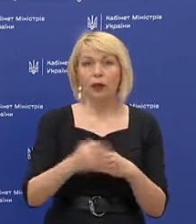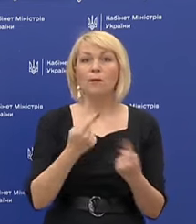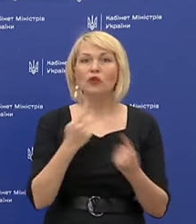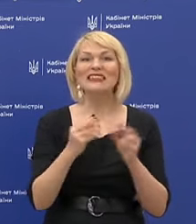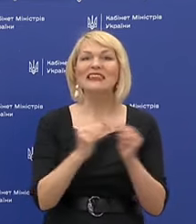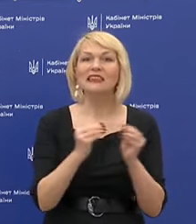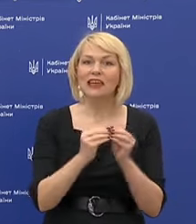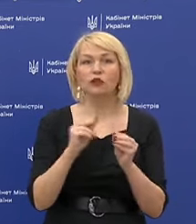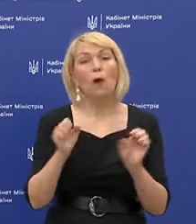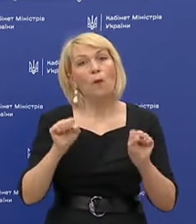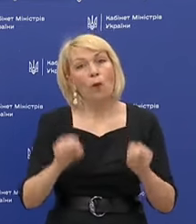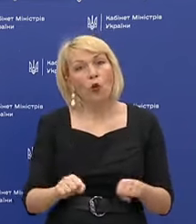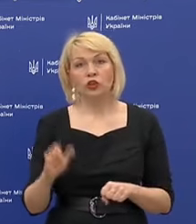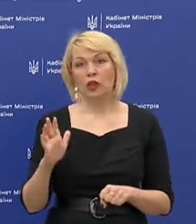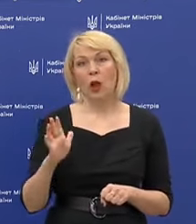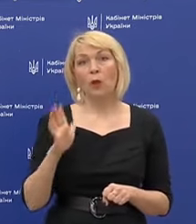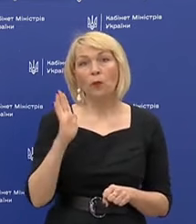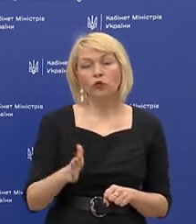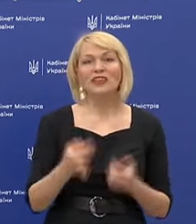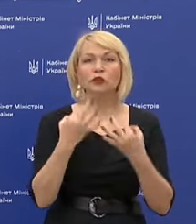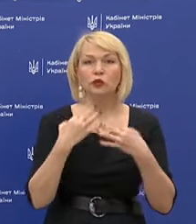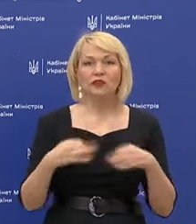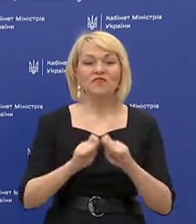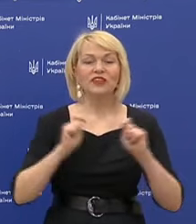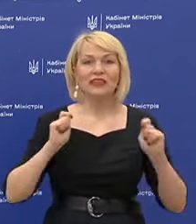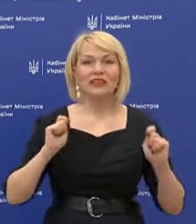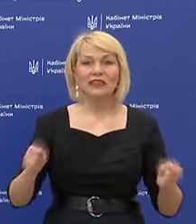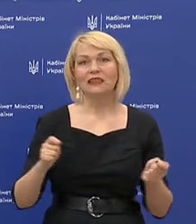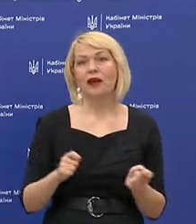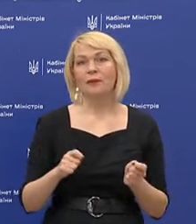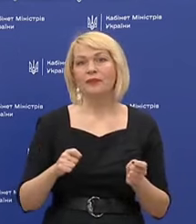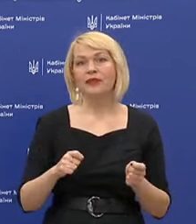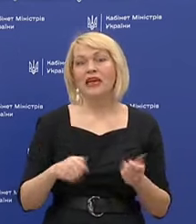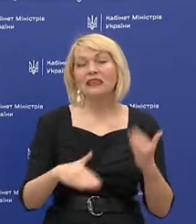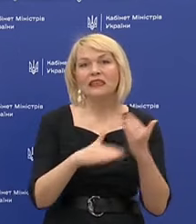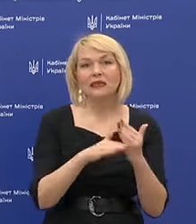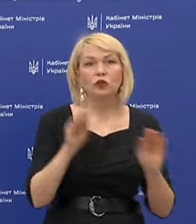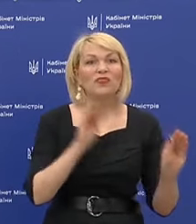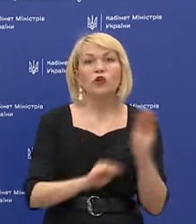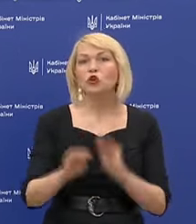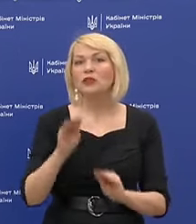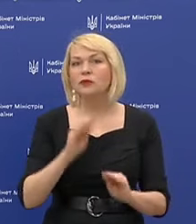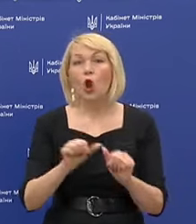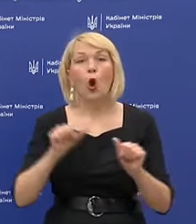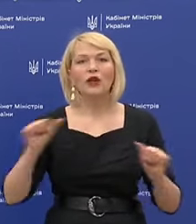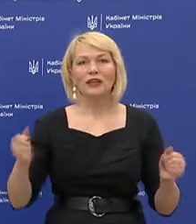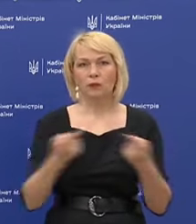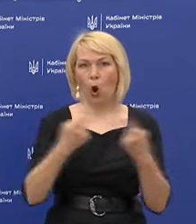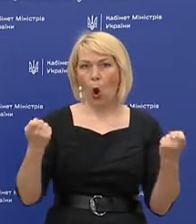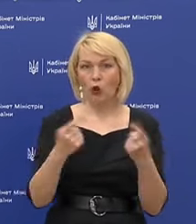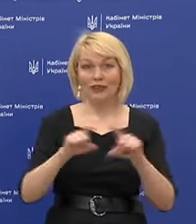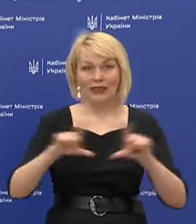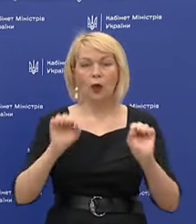10 червня може бути дозволено відкриття засобів розміщення, що значить, що окрім готелів можна